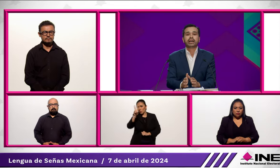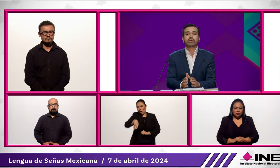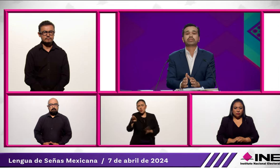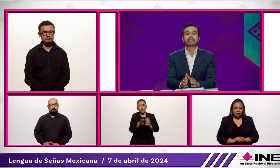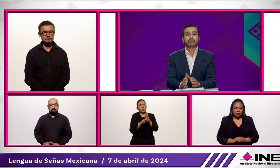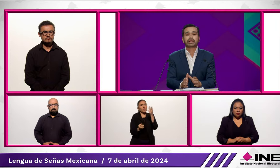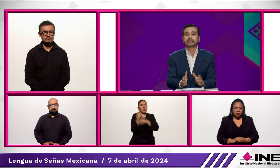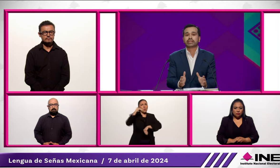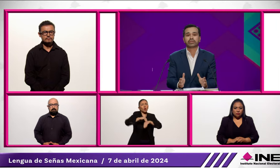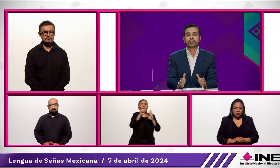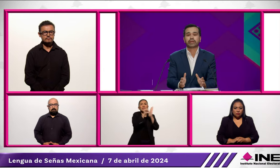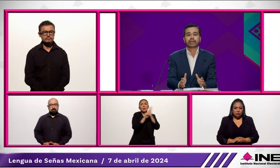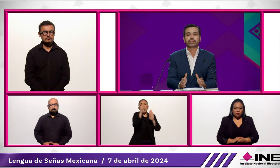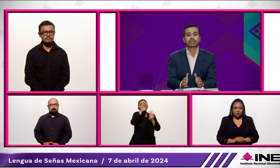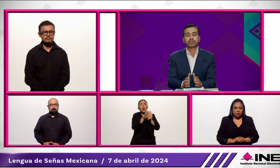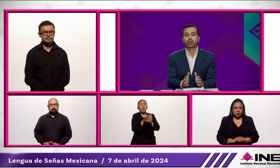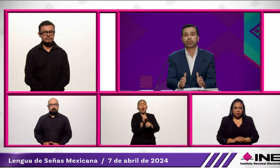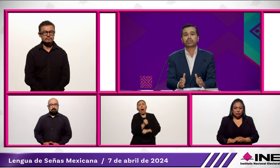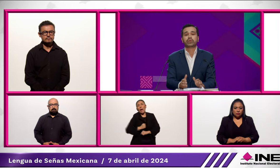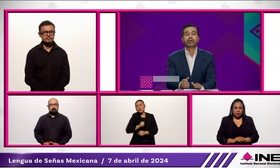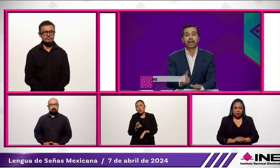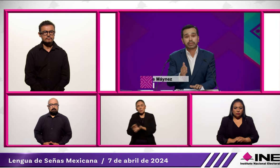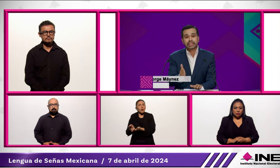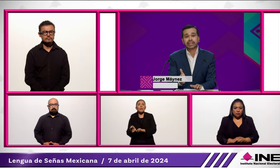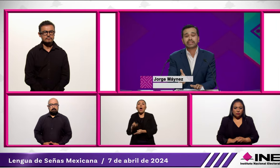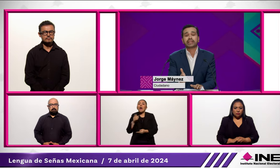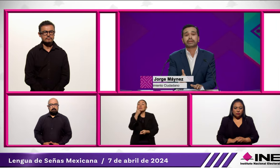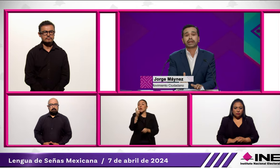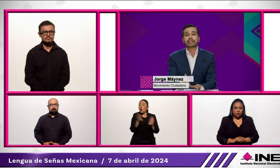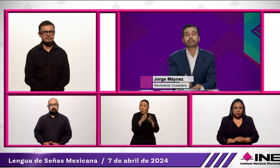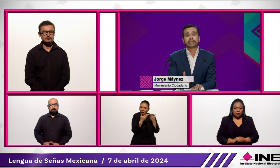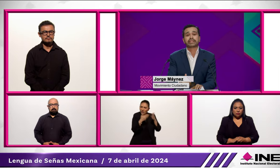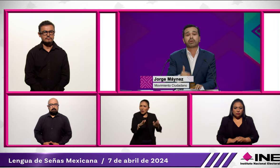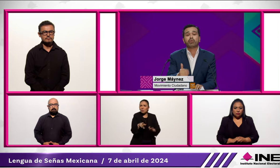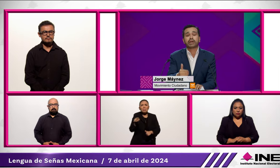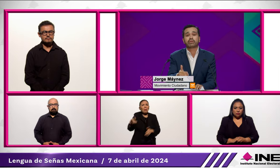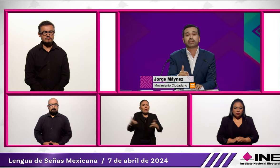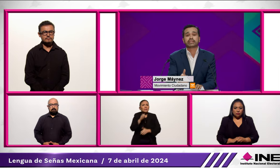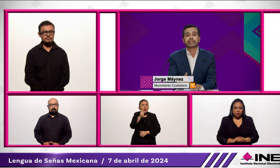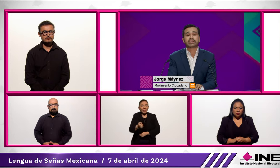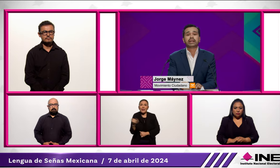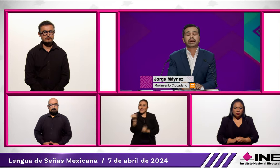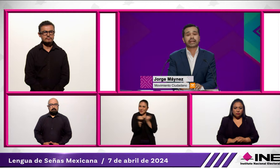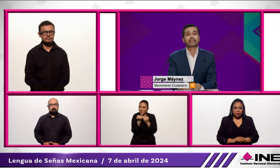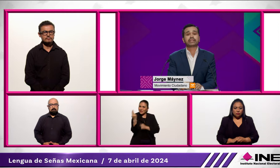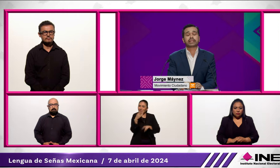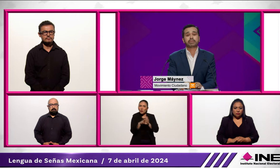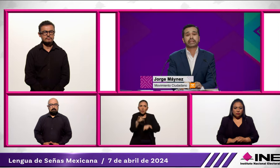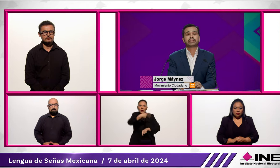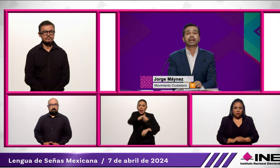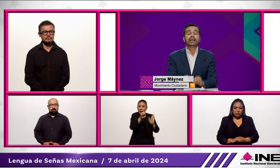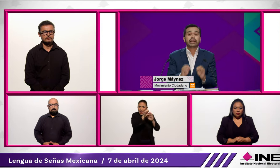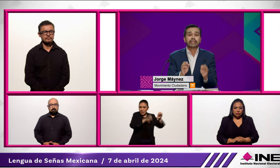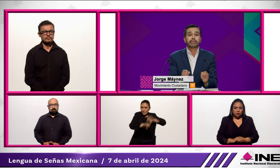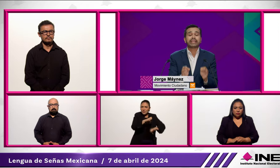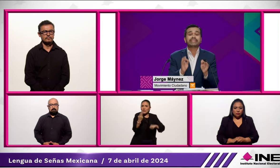adjudicaciones a un sistema de licitaciones abiertas. No lo hizo. Además, hay que incentivar a las empresas que cumplan con estas reglas de transparencia. Y también